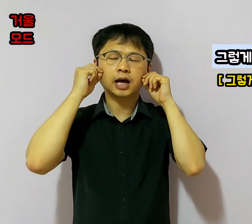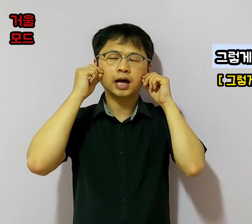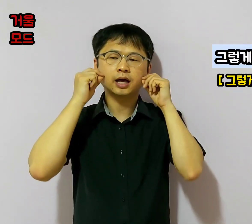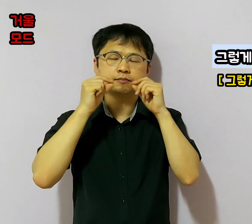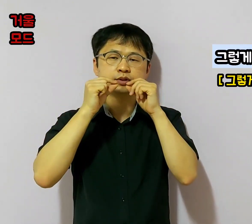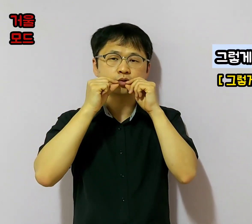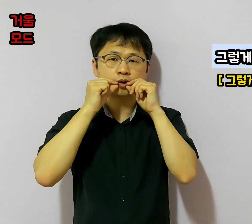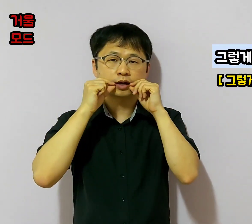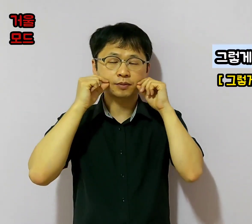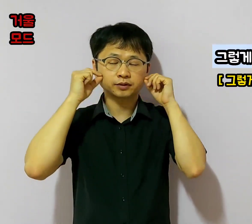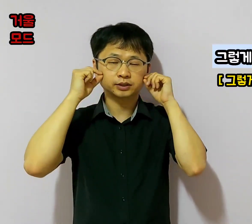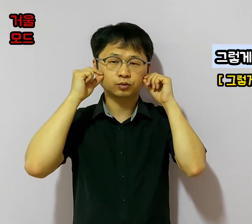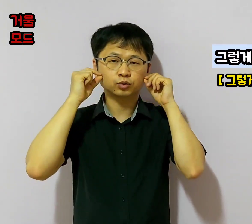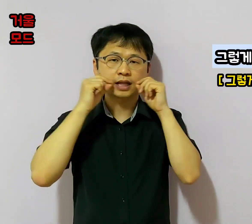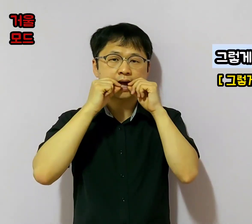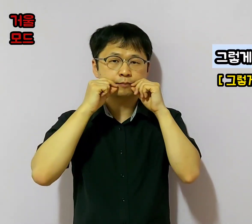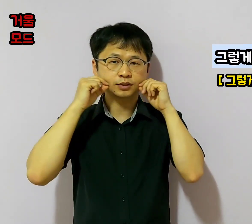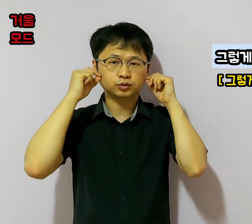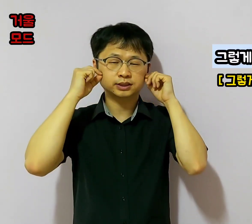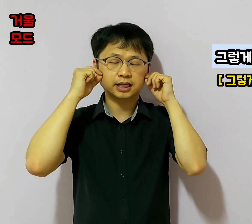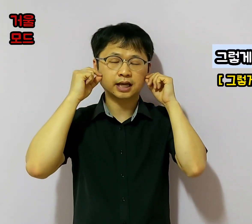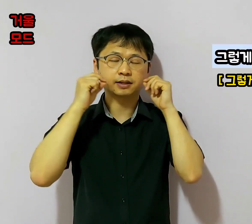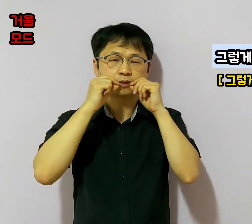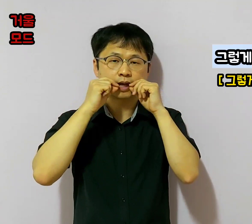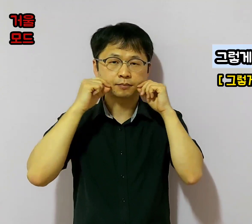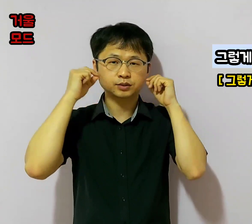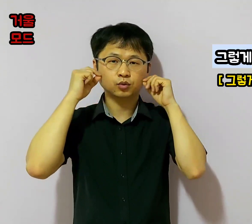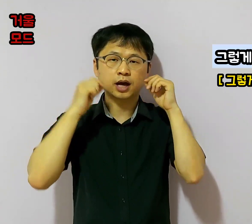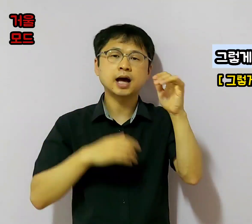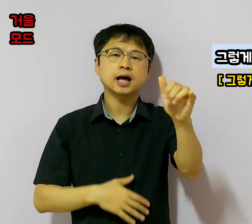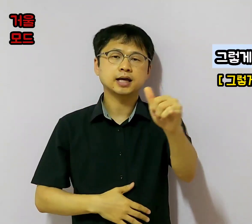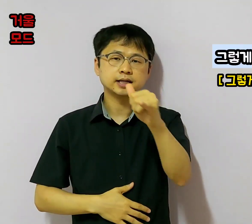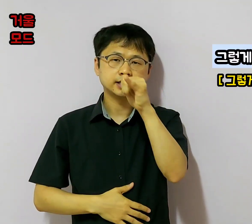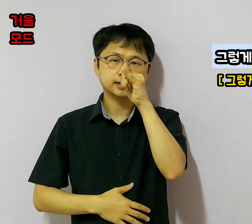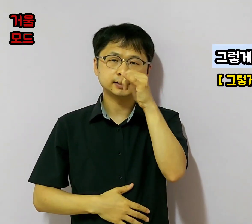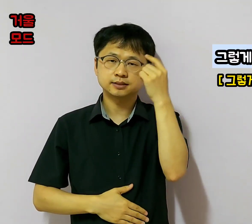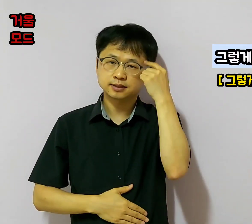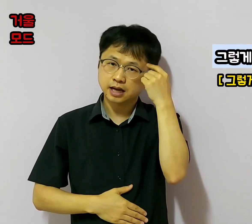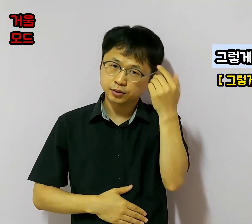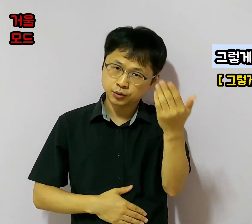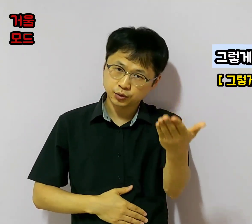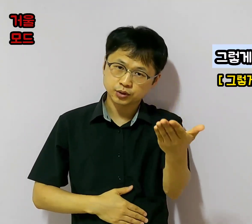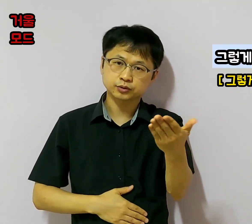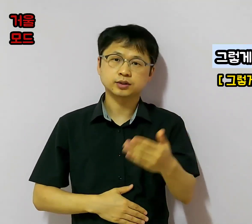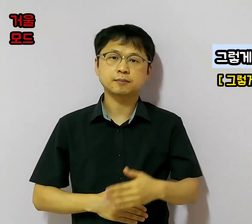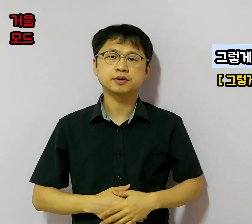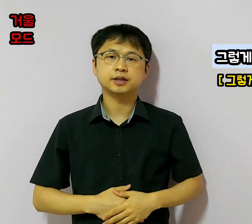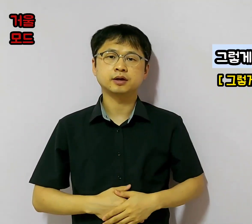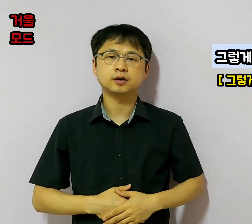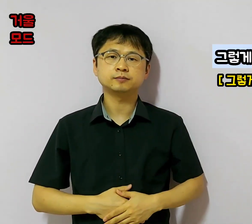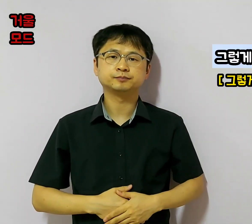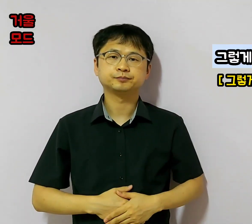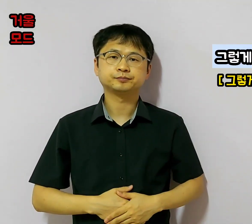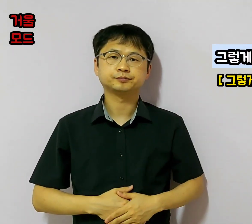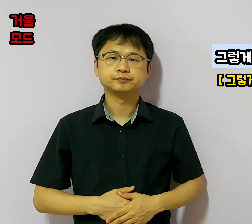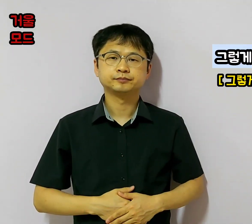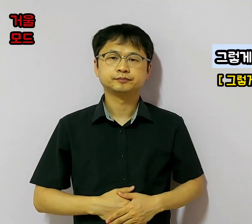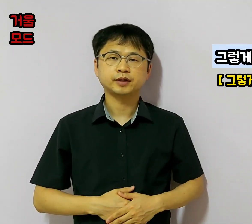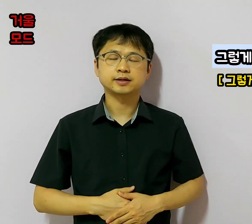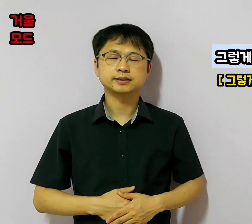미소가, 미소 아까 배웠죠? 웃다, 미소 짓다 다 됩니다. 미소가 있을까요? 그것도 다 배웠네요. 네,